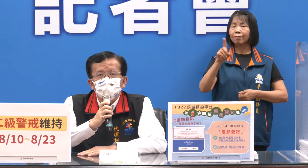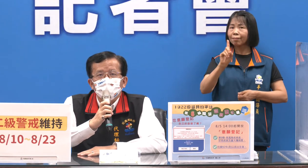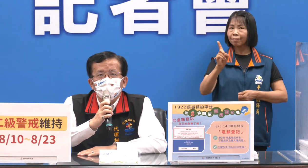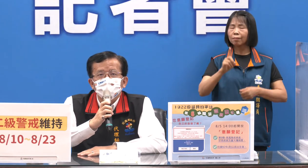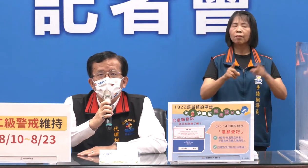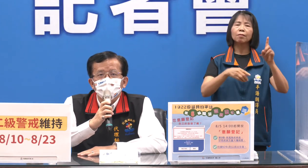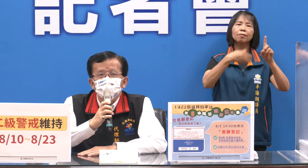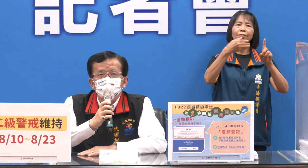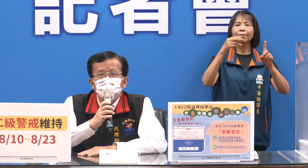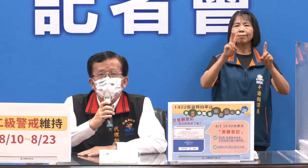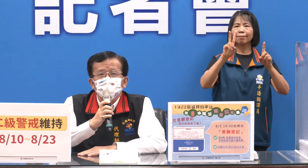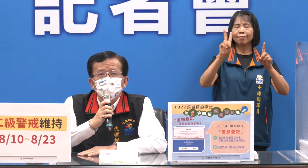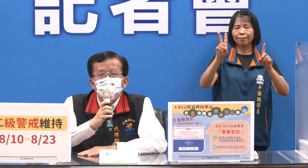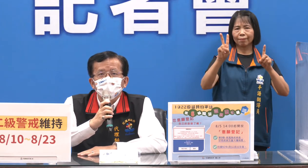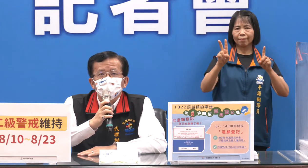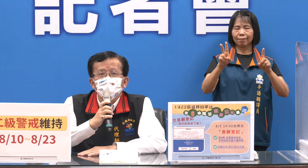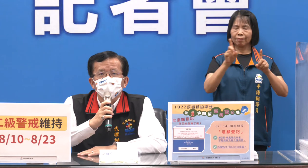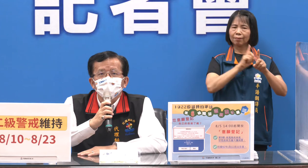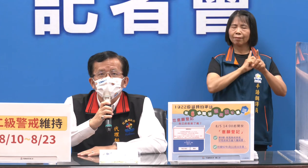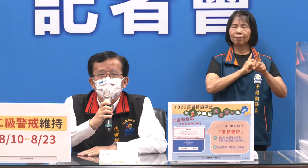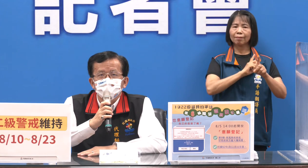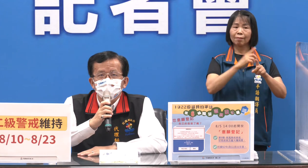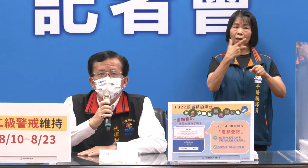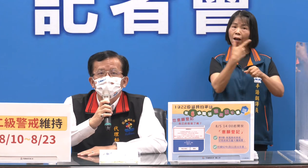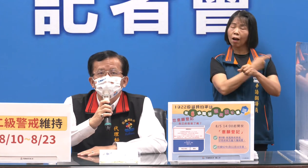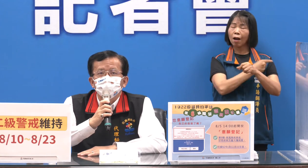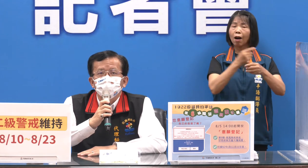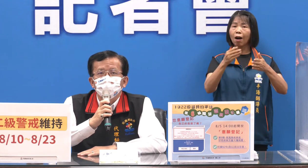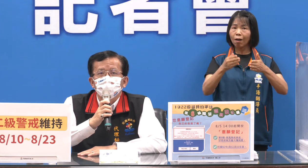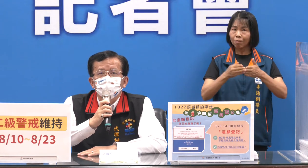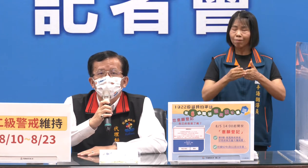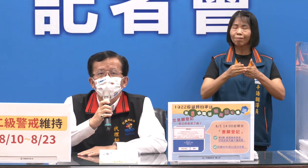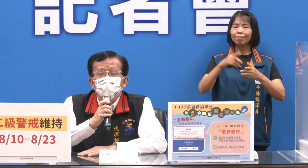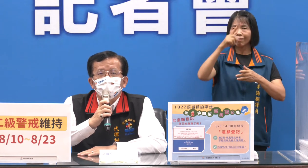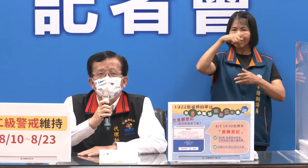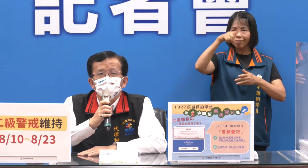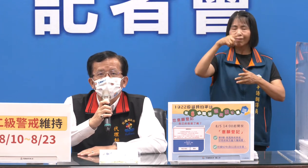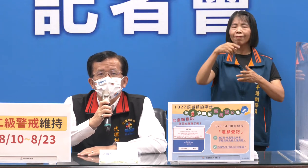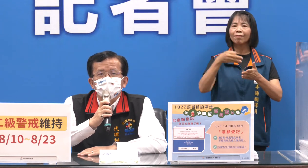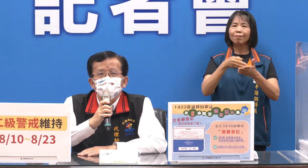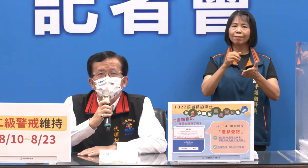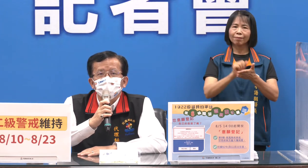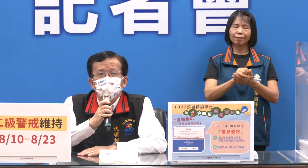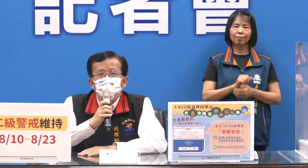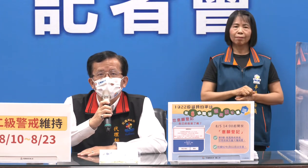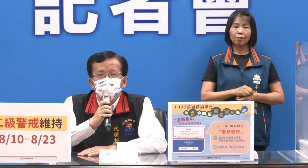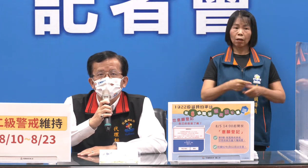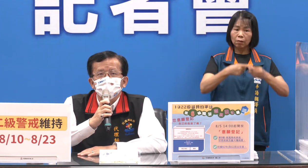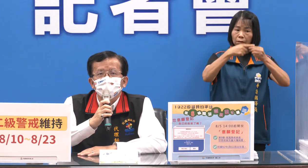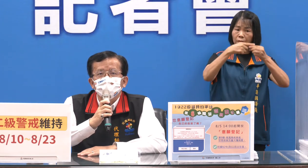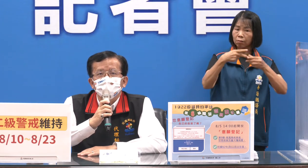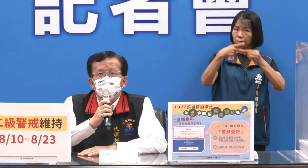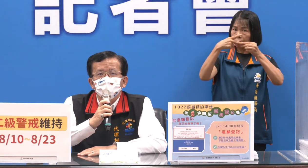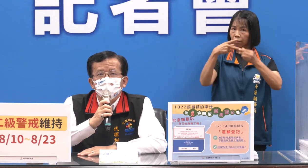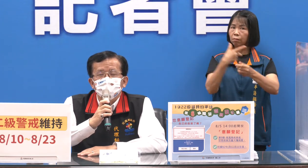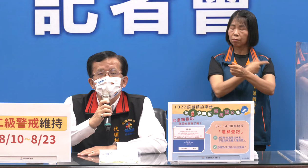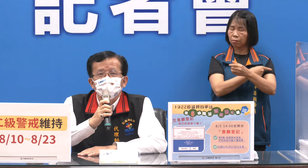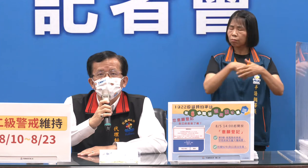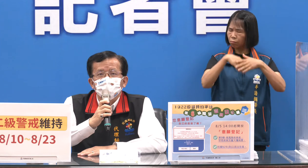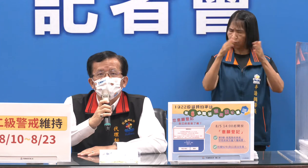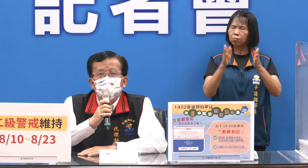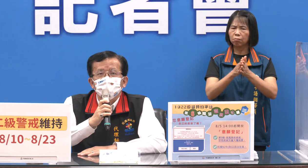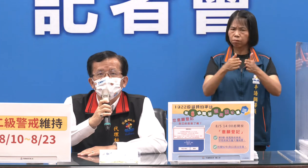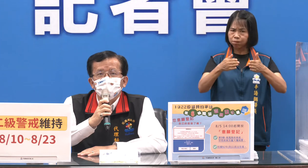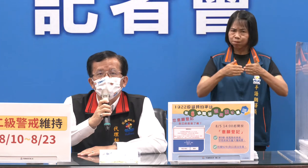到1922上面去完成意愿登记，不管你要做第一剂或第二剂，你要